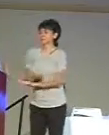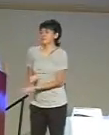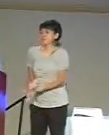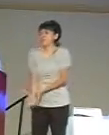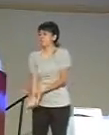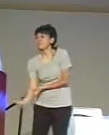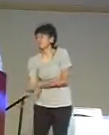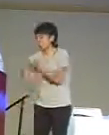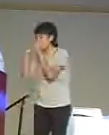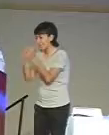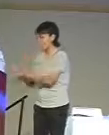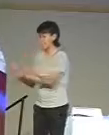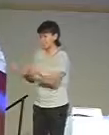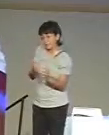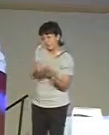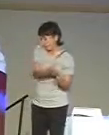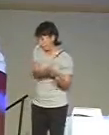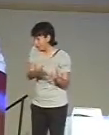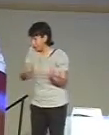Esto es,